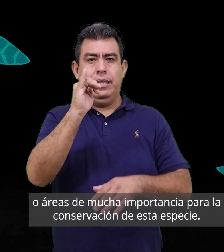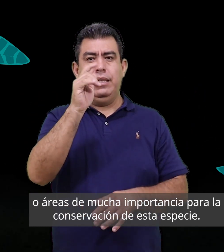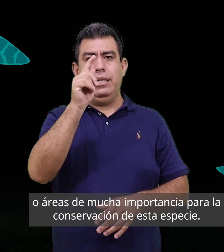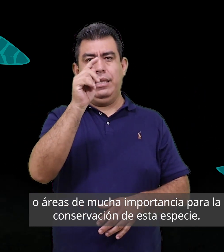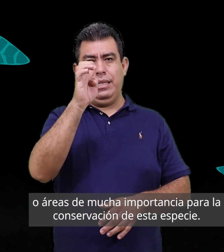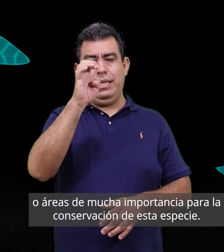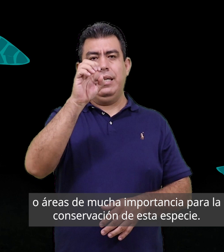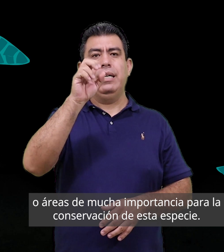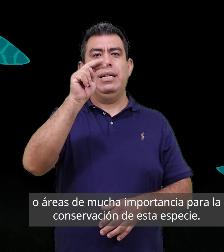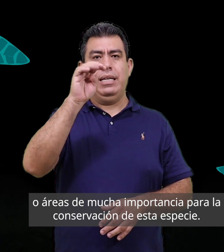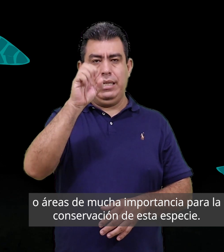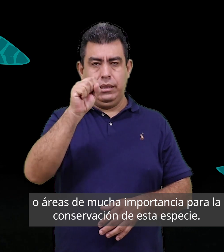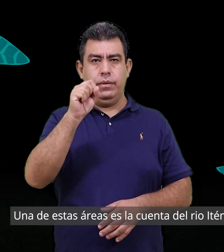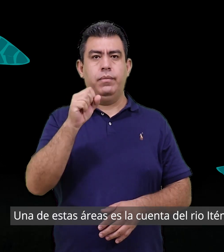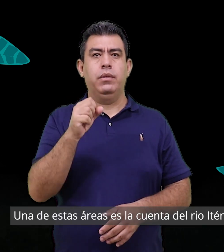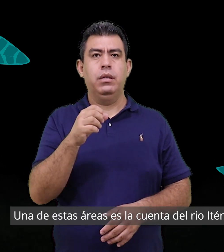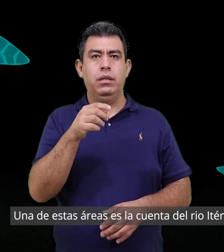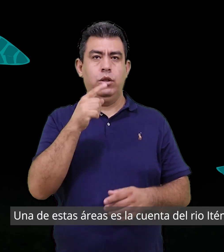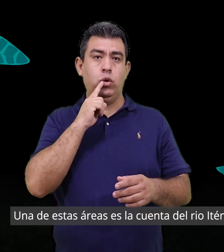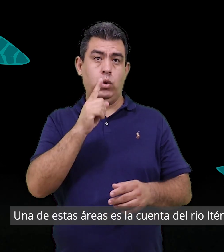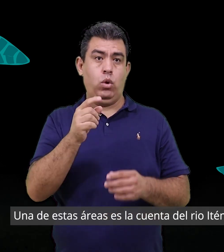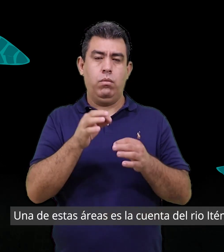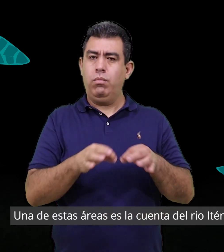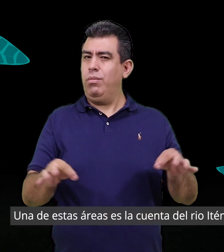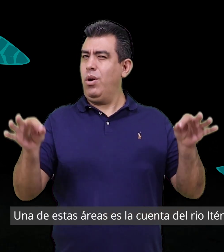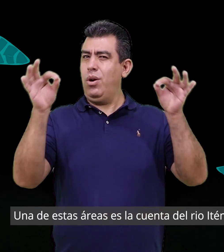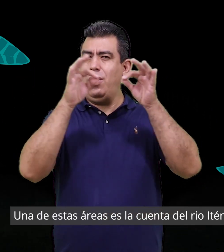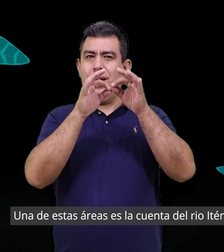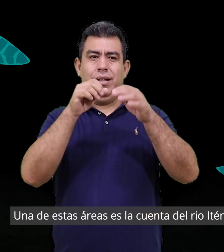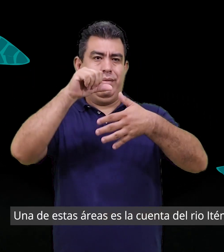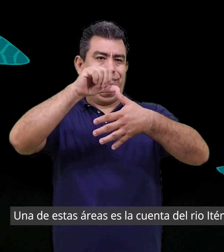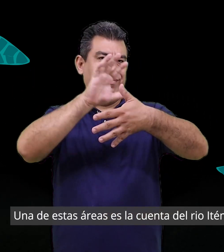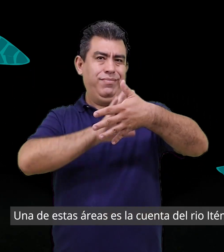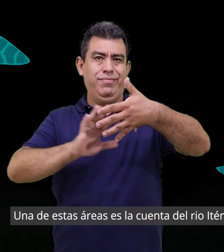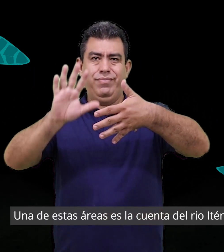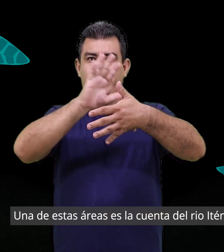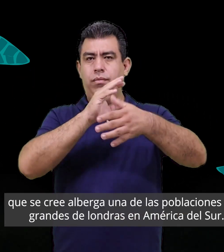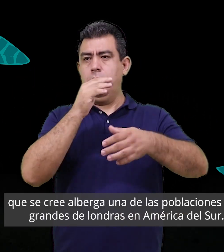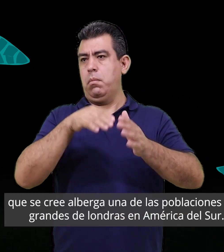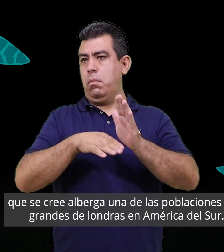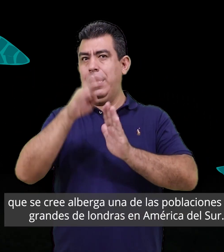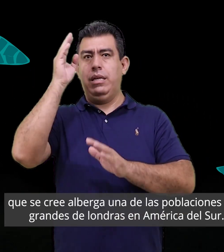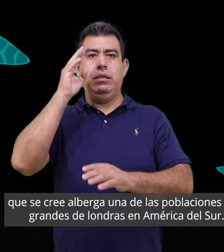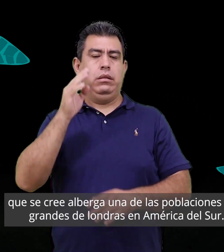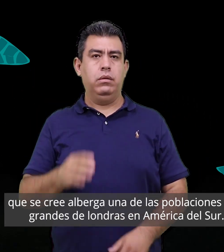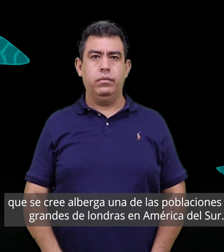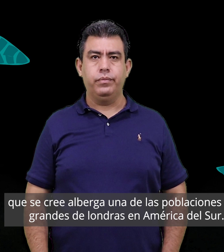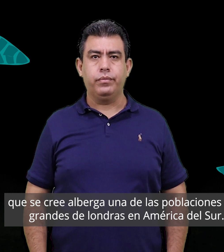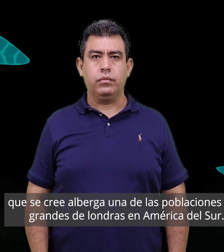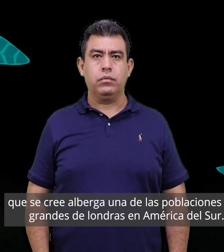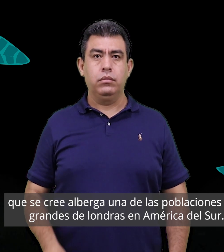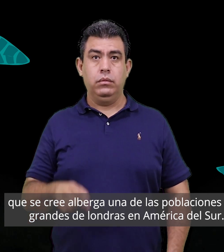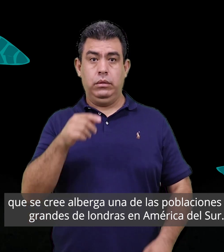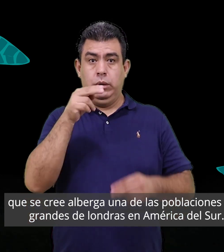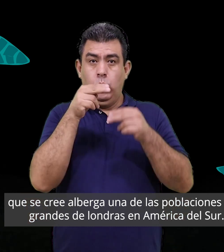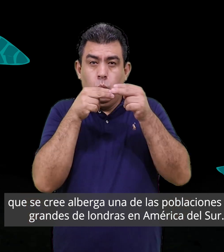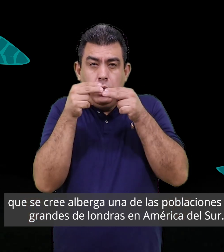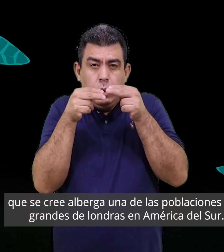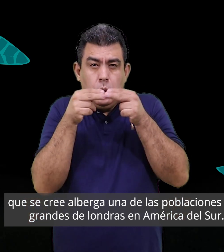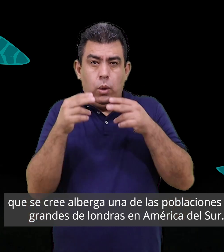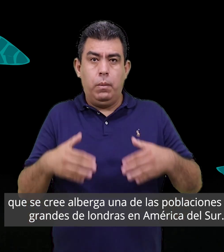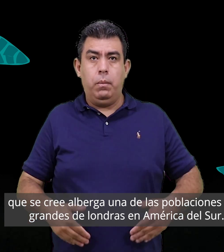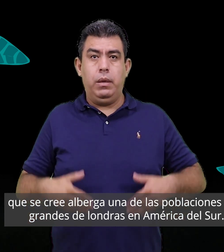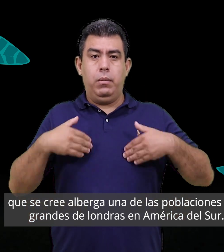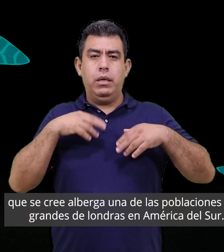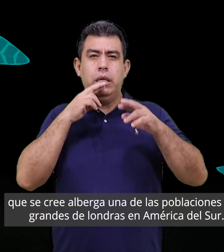para la conservación de esta especie. Una de estas áreas es la cuenca del río Itenes, que se cree alberga una de las poblaciones